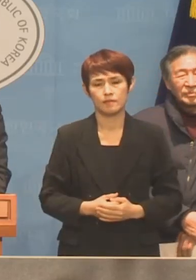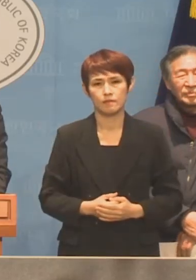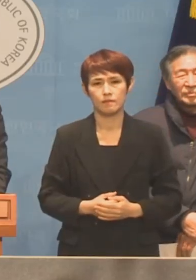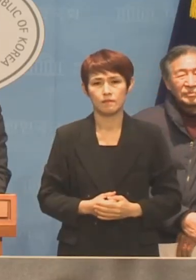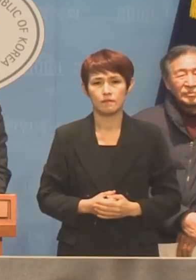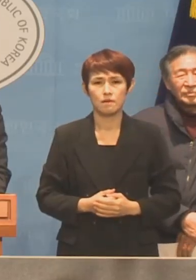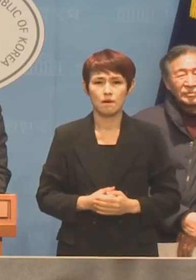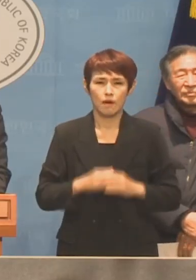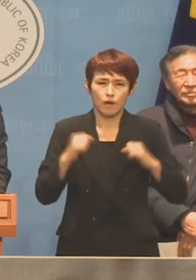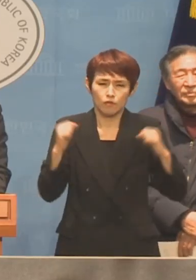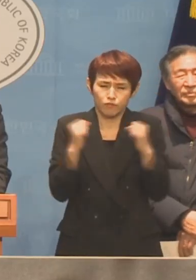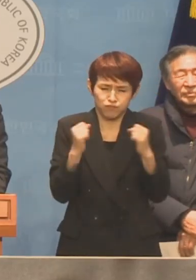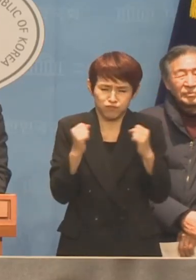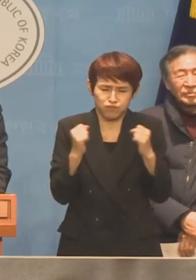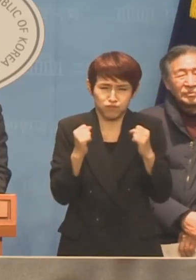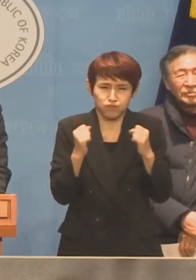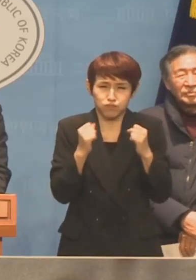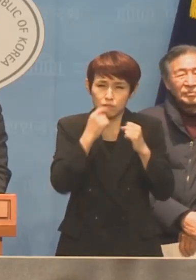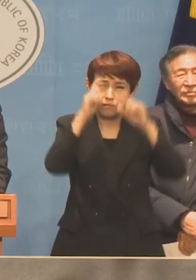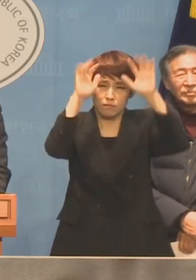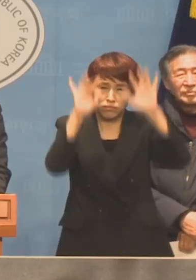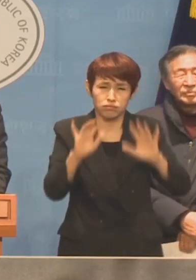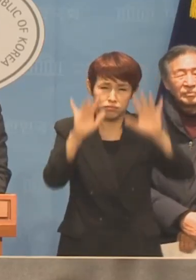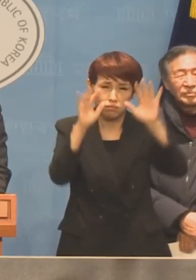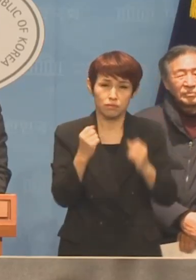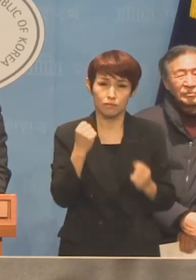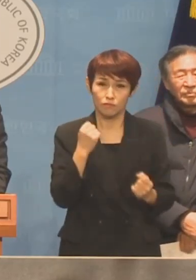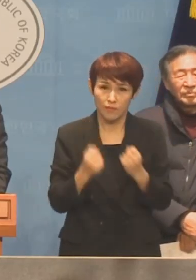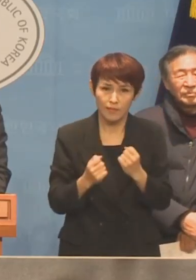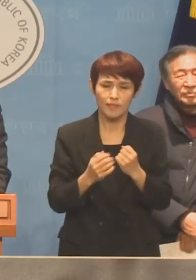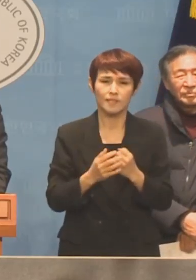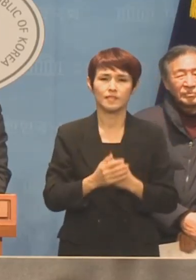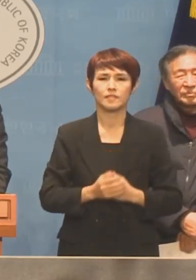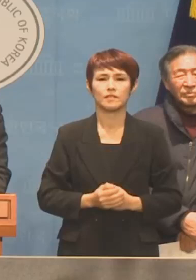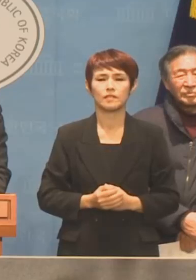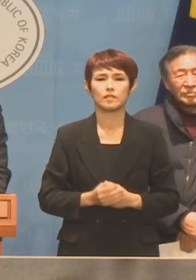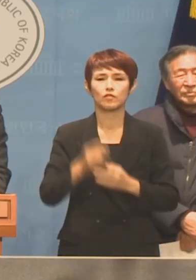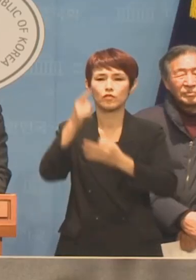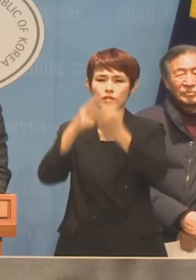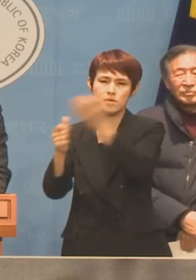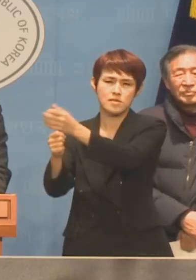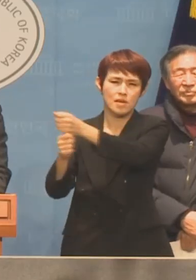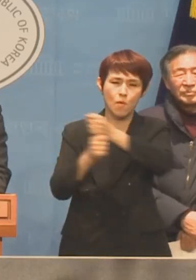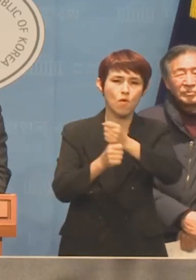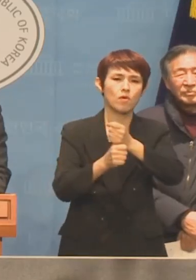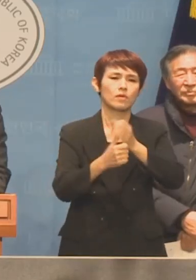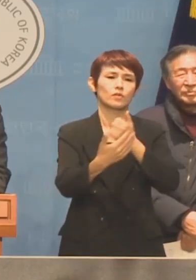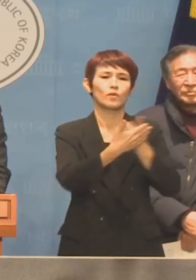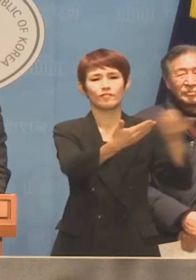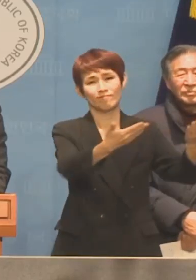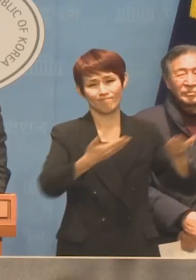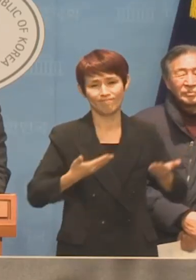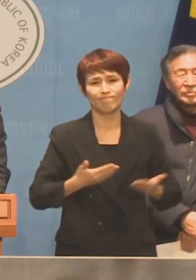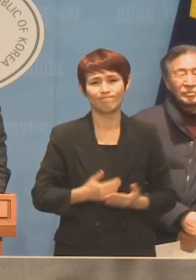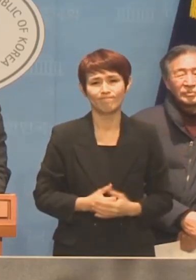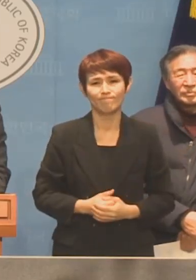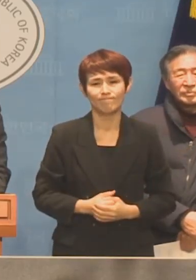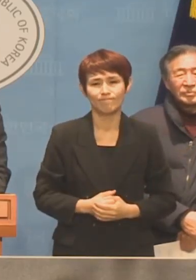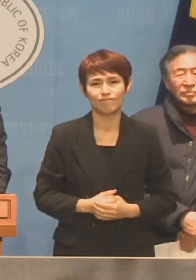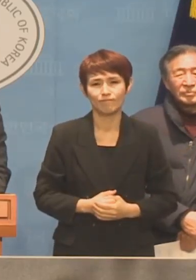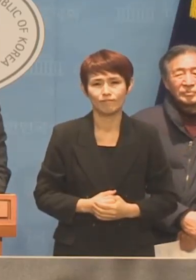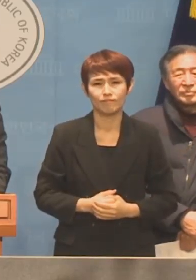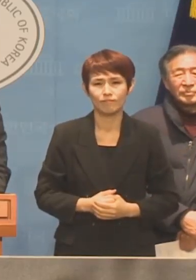날씨 속에서도 한남동 대첩으로 내란 속의 윤석열 체포를 도와주셨습니다.